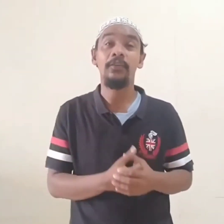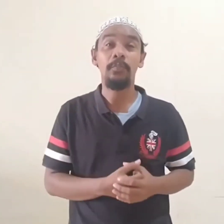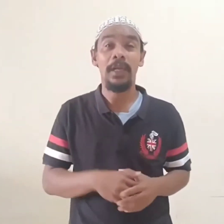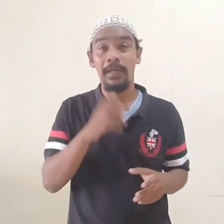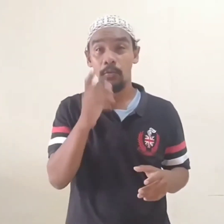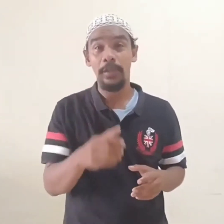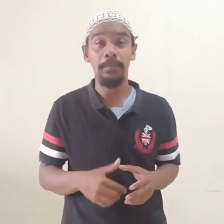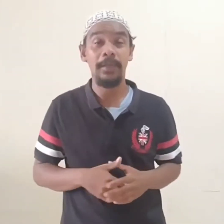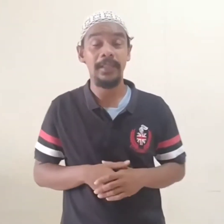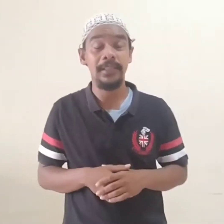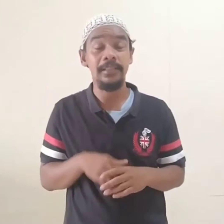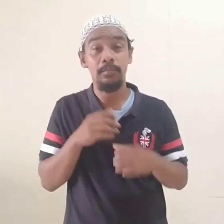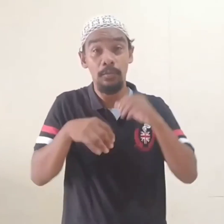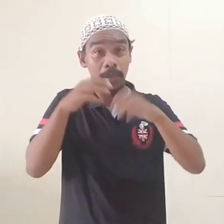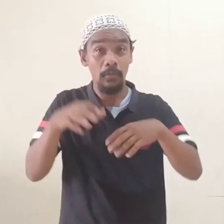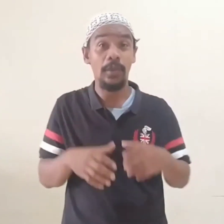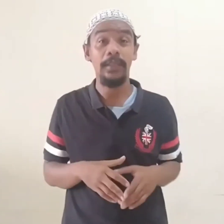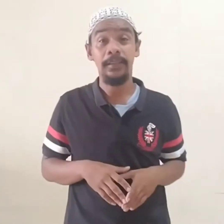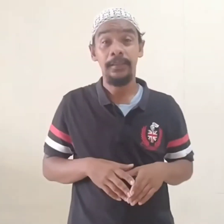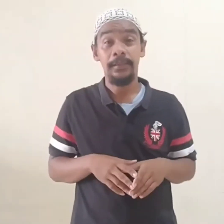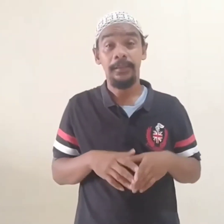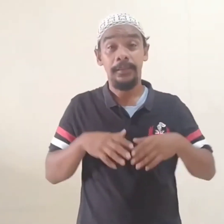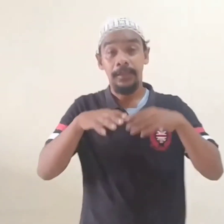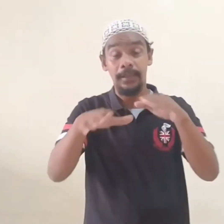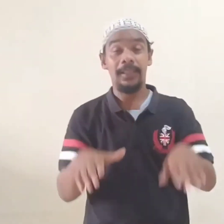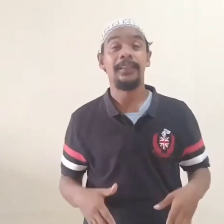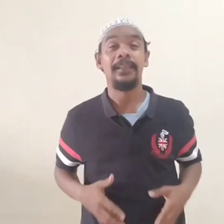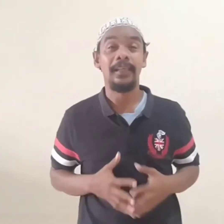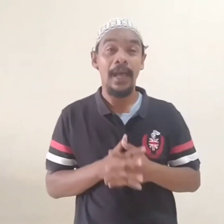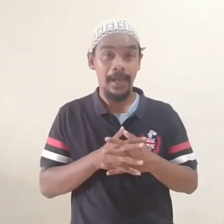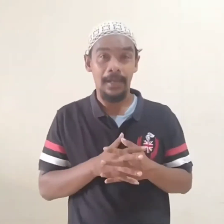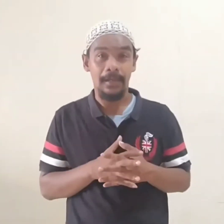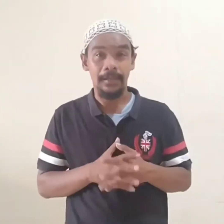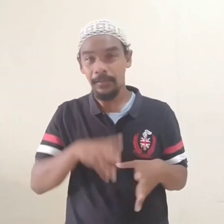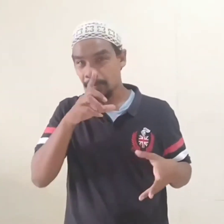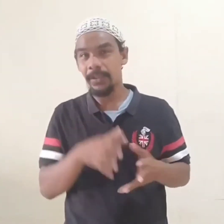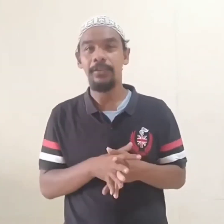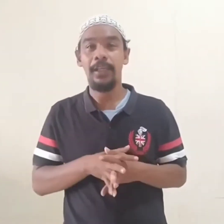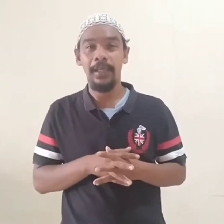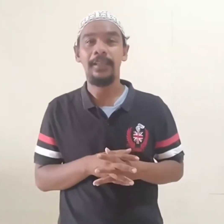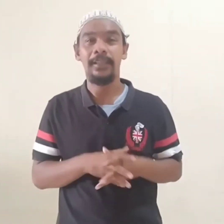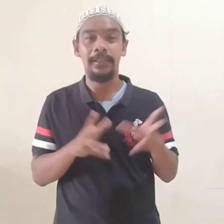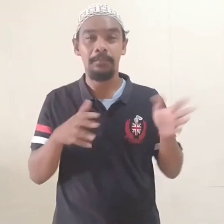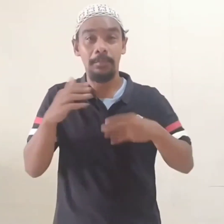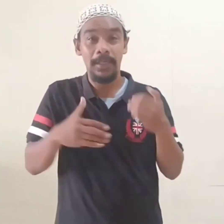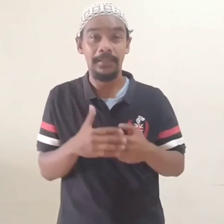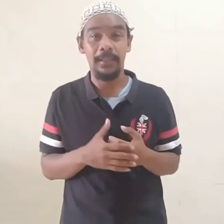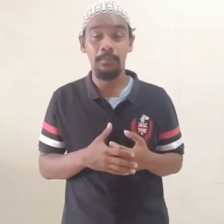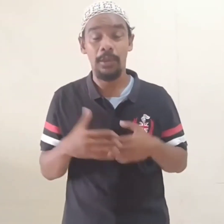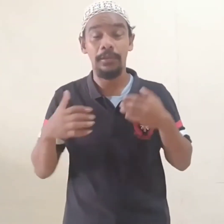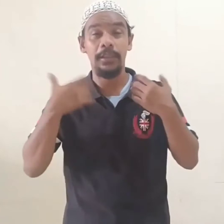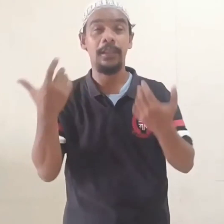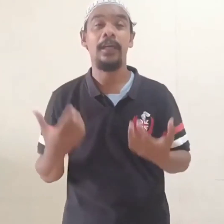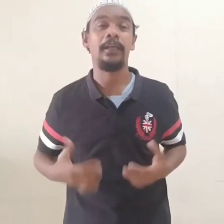lupa lakukan pemanasan sebelum melakukan kegiatan renang. Itu penting juga, ya, kegiatan pemanasan biar nanti kita nggak